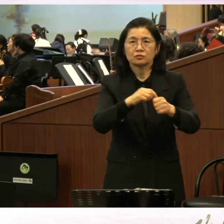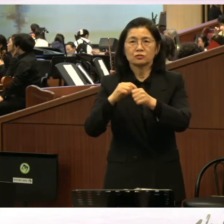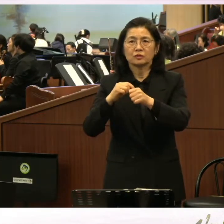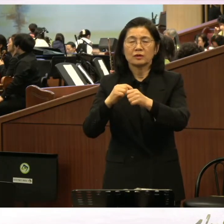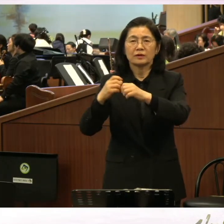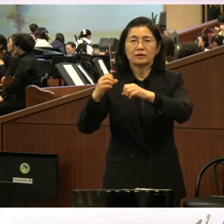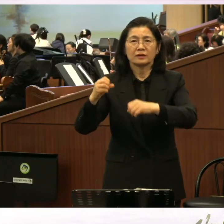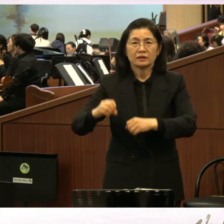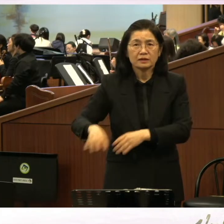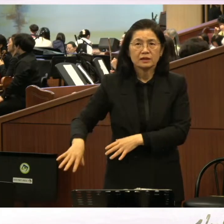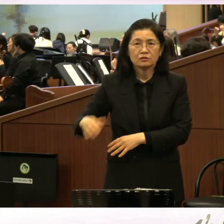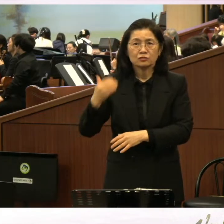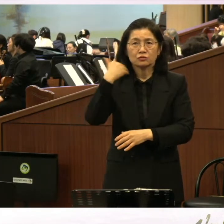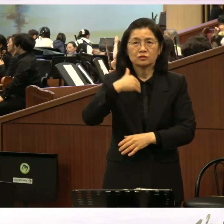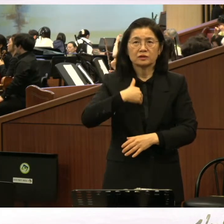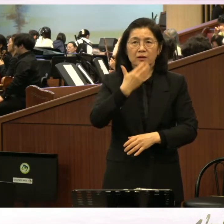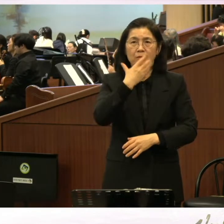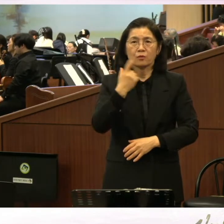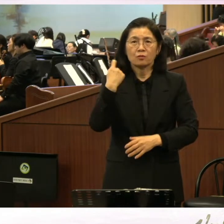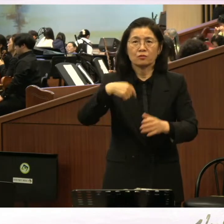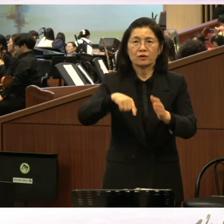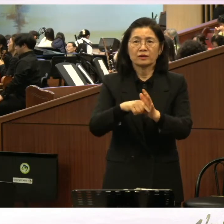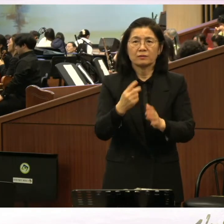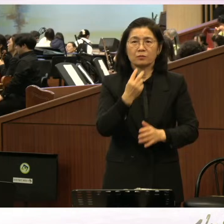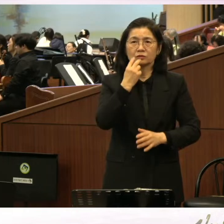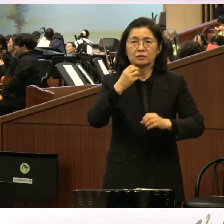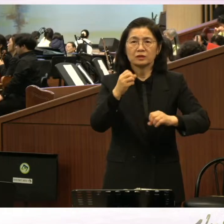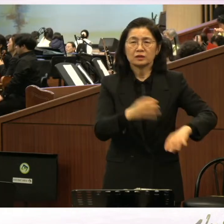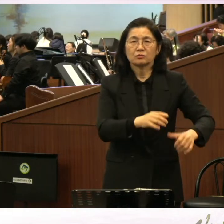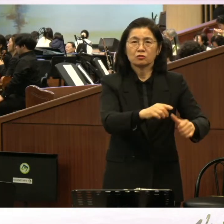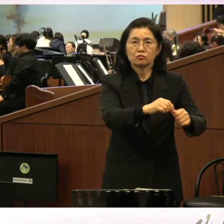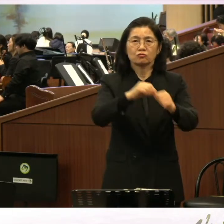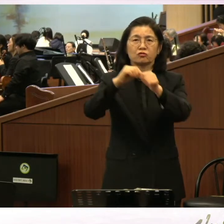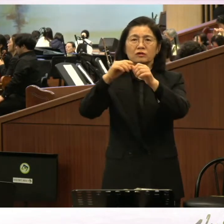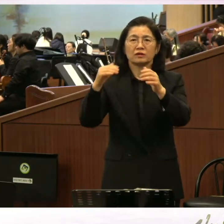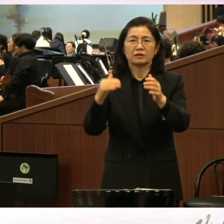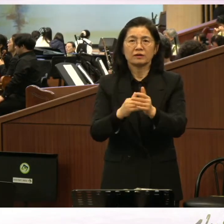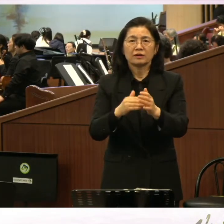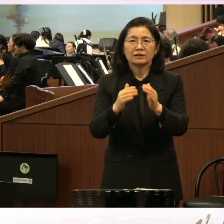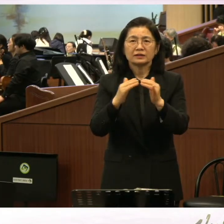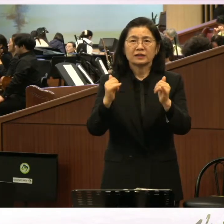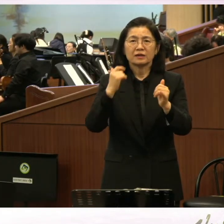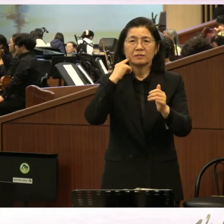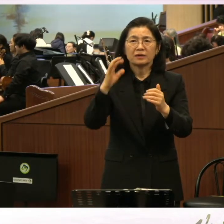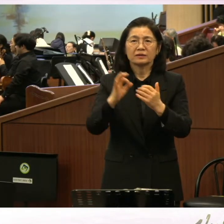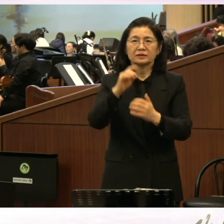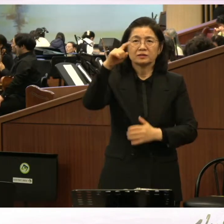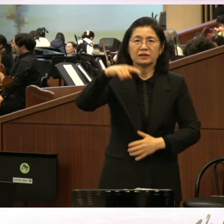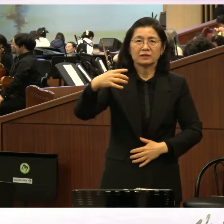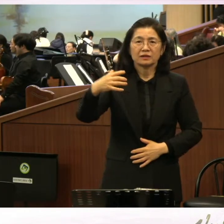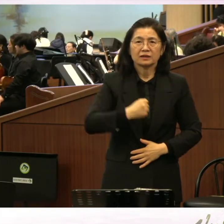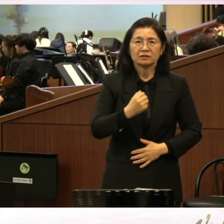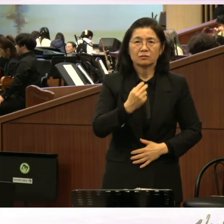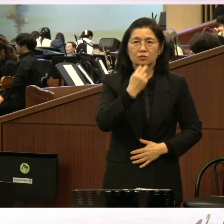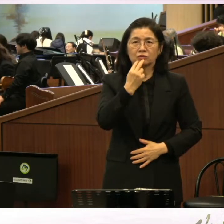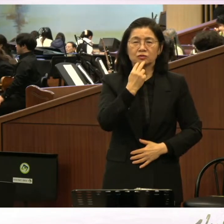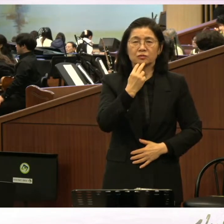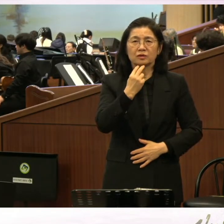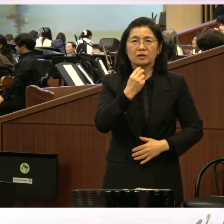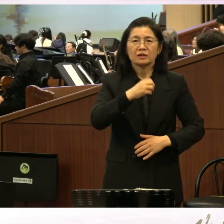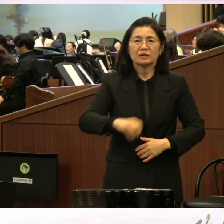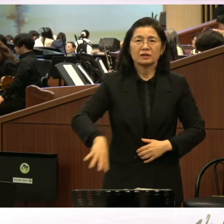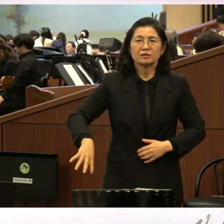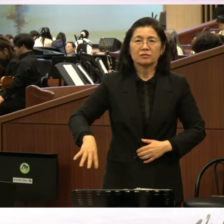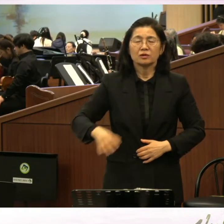하면 잃을 것이요 누구든지 나를 복음을 위하여 자기 목숨을 잃으면 구원하리라. 사람이 만일 온 천하를 구워도 자기 목숨을 잃으면